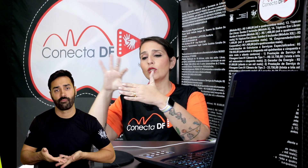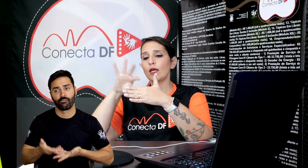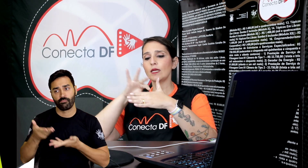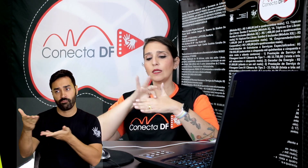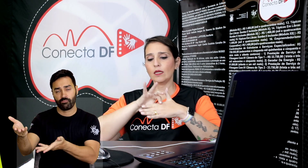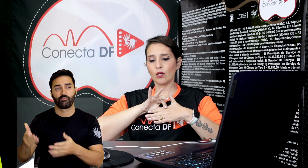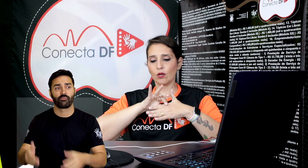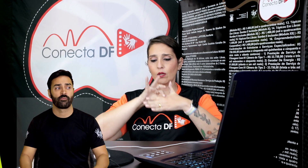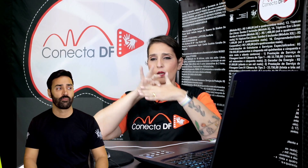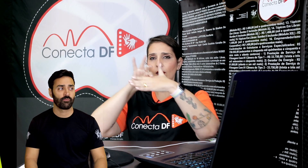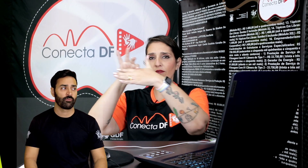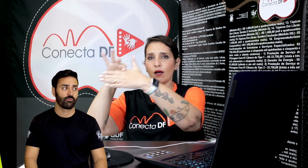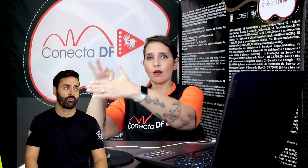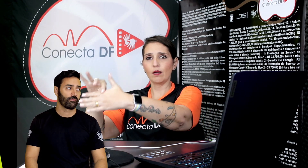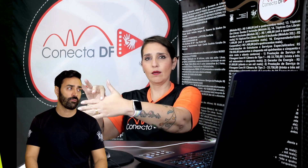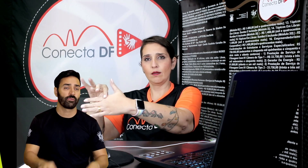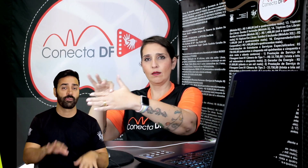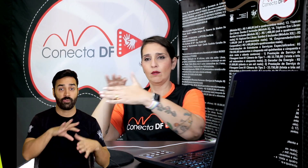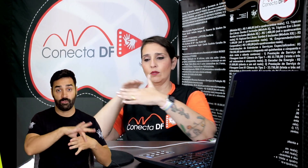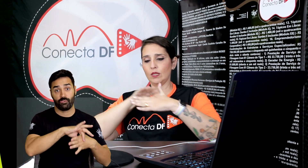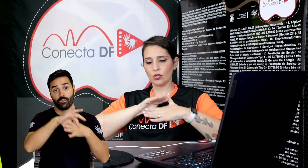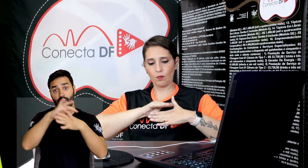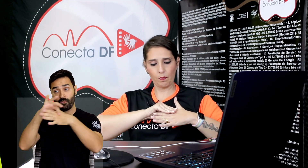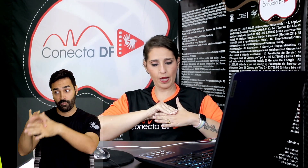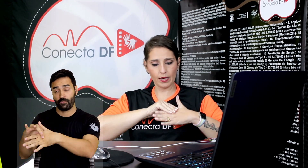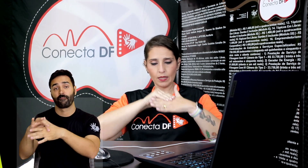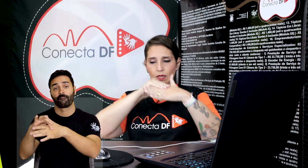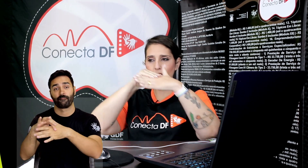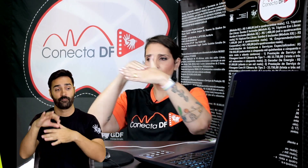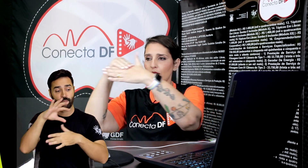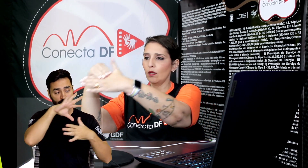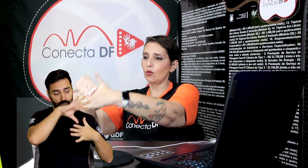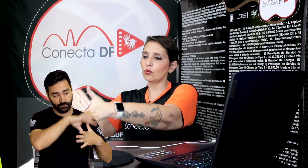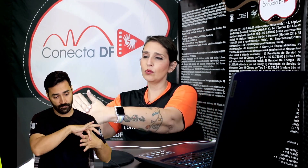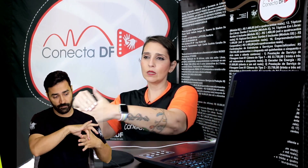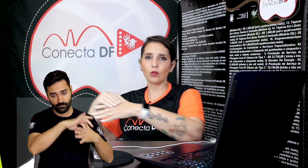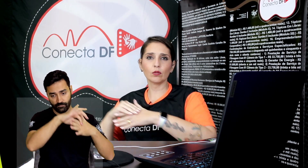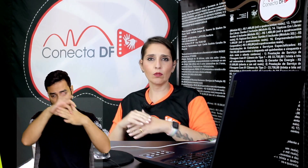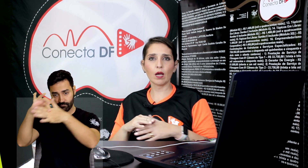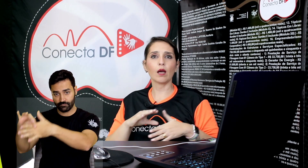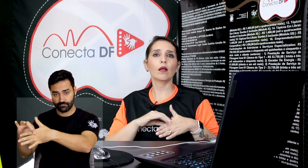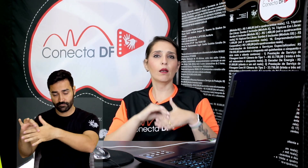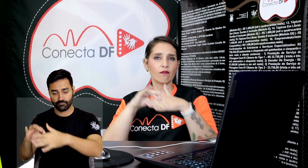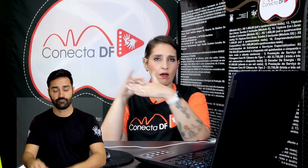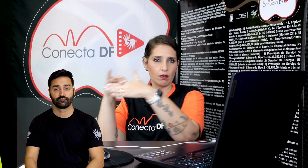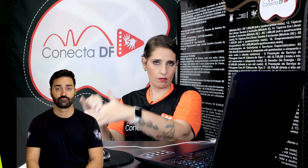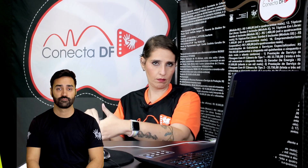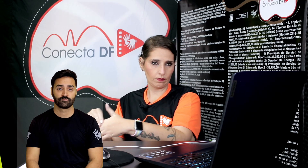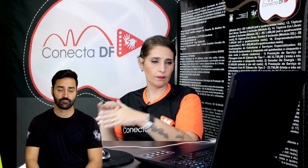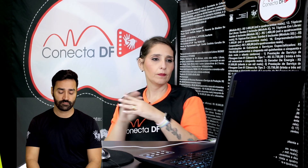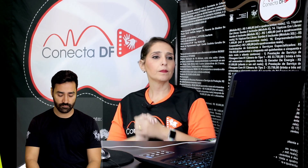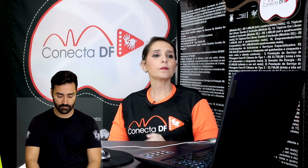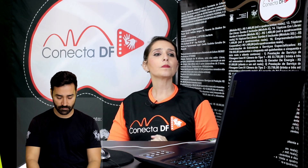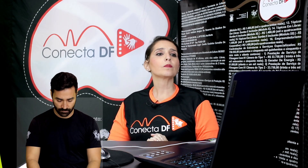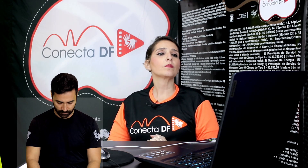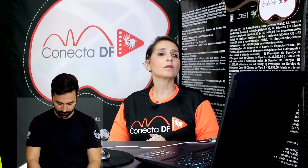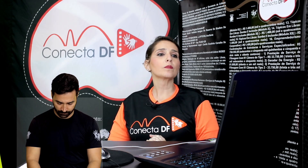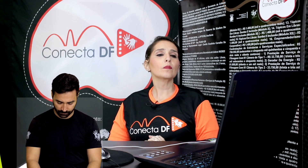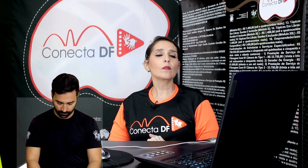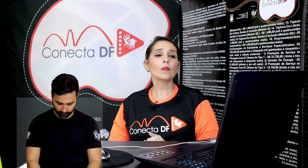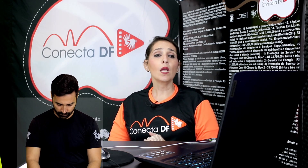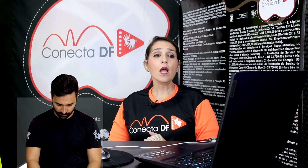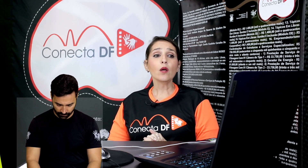a gente tem esse aqui, ó. Levar. Ou seja, pega aqui e conduz a outro lugar. Levar.